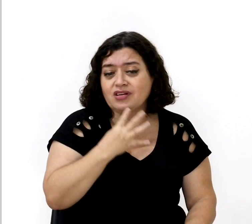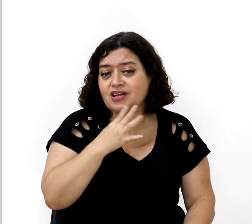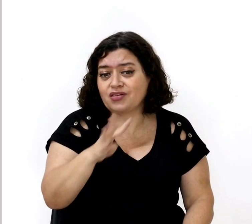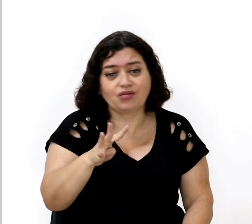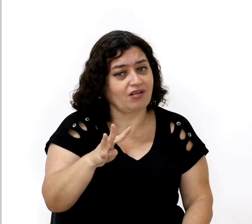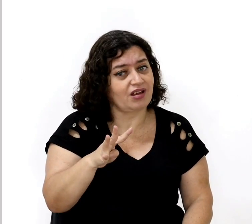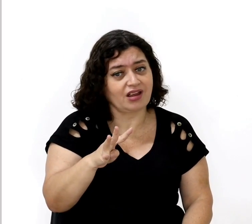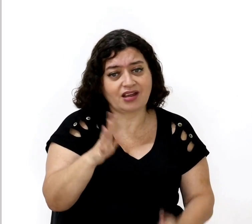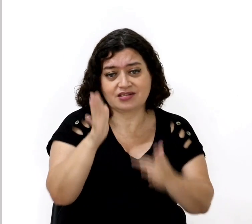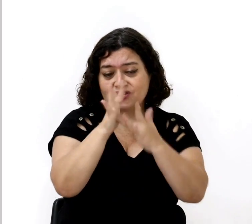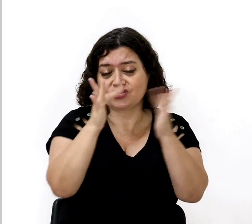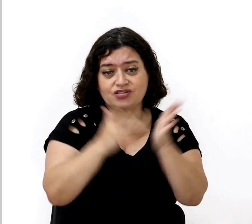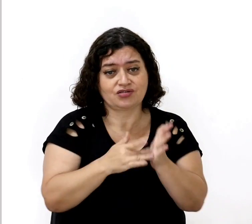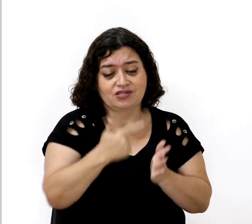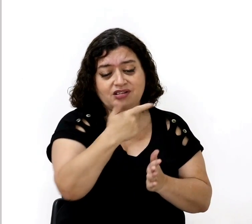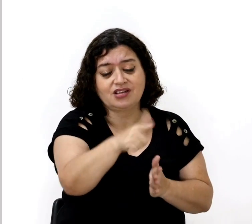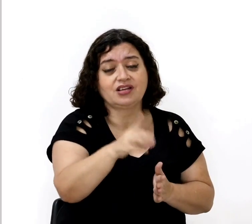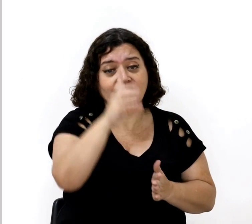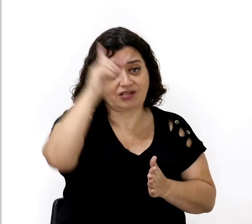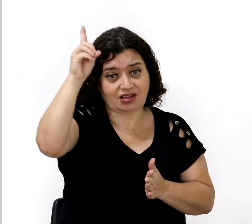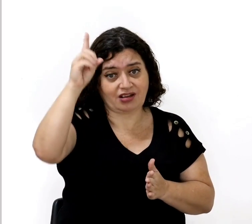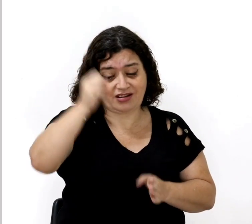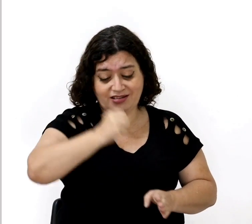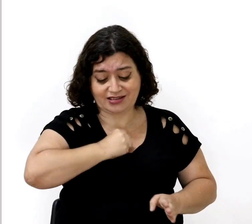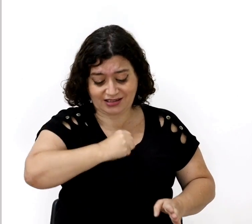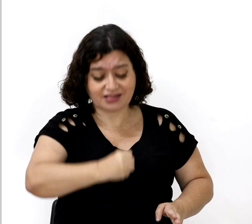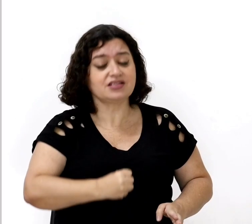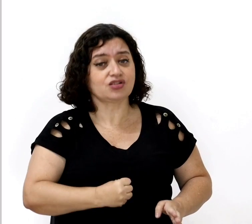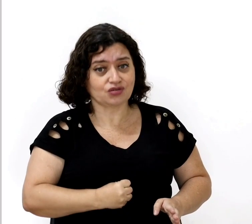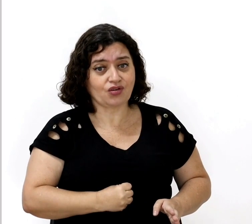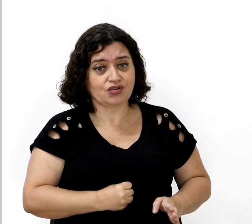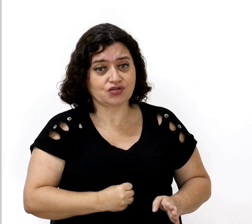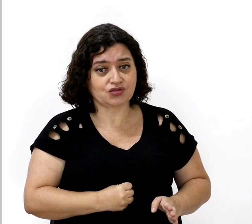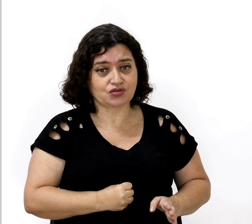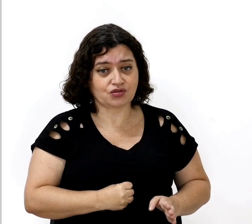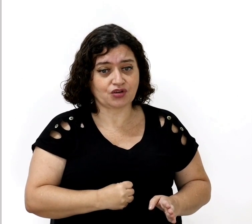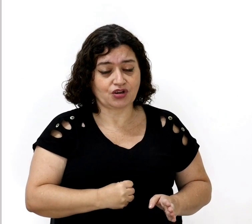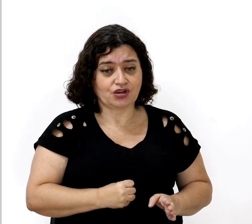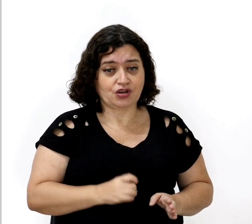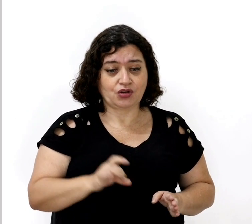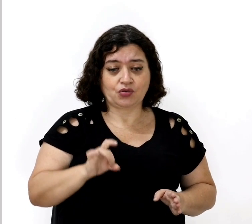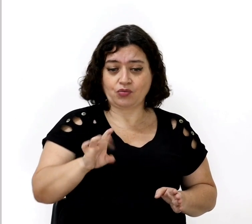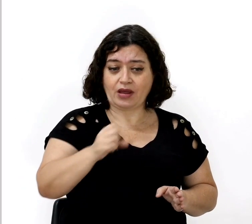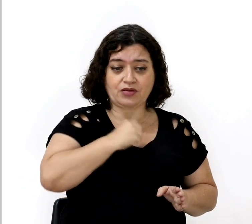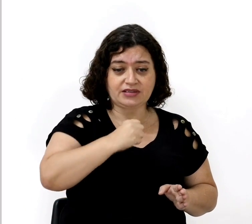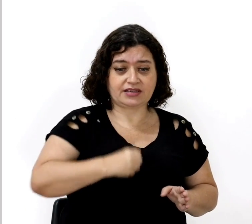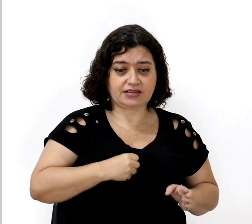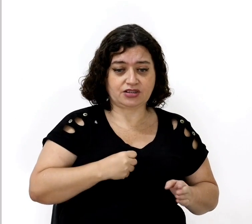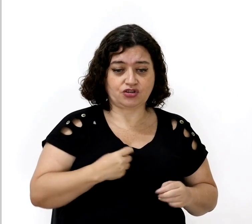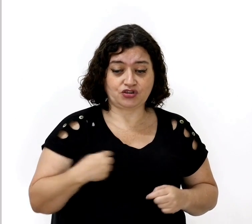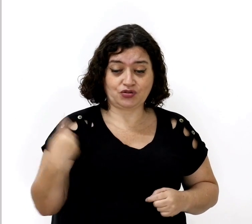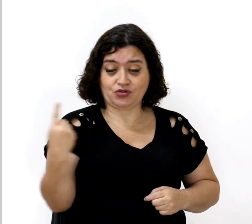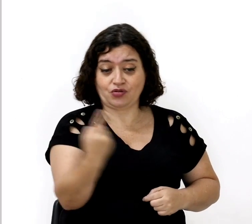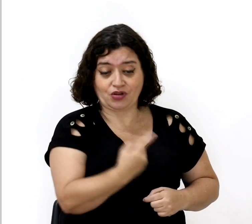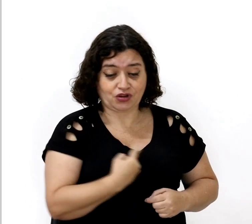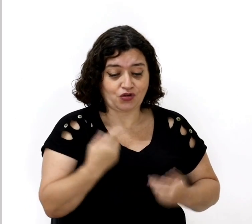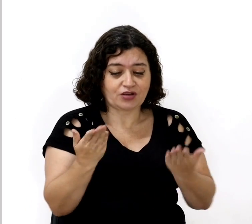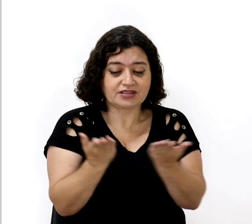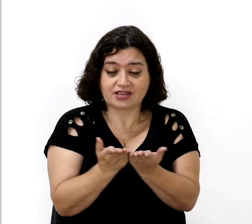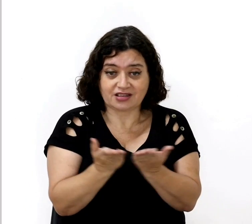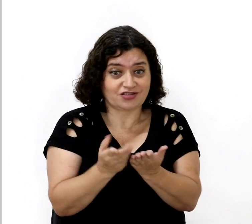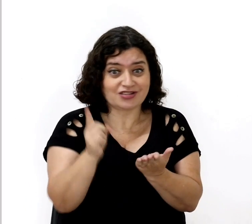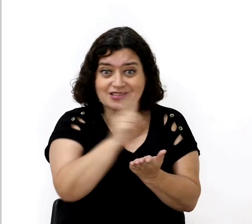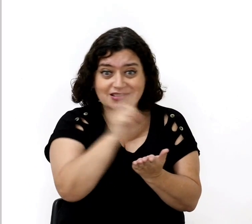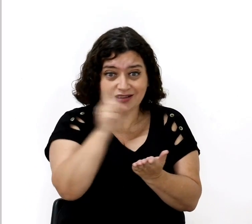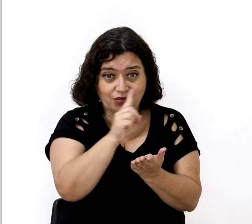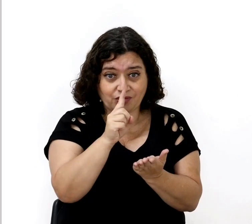que não conhece a Deus. E isso é importante. A ideia de sacerdócio não é um sacerdócio entre nós.